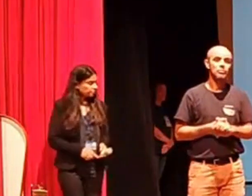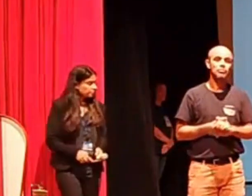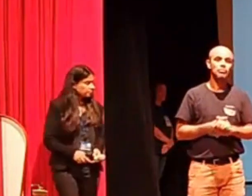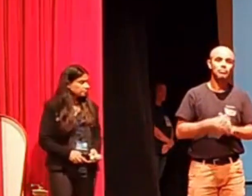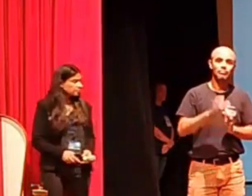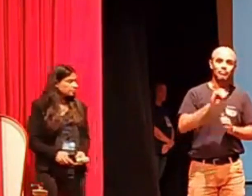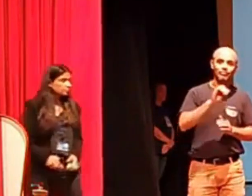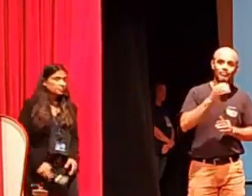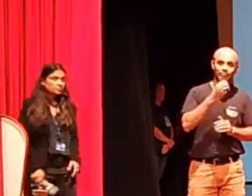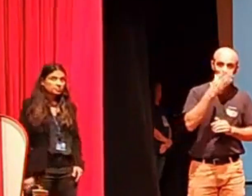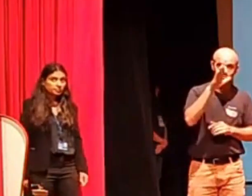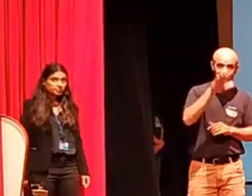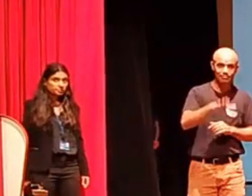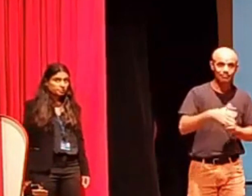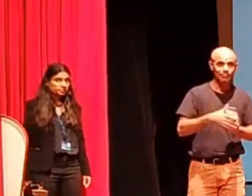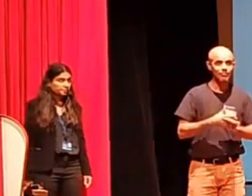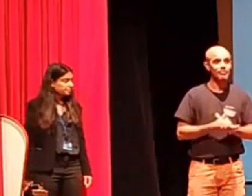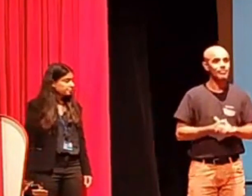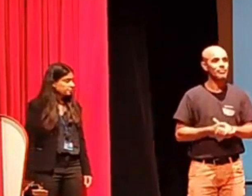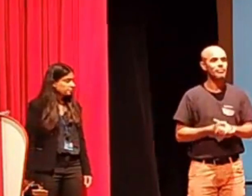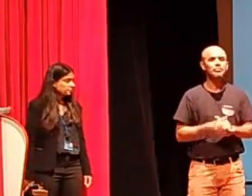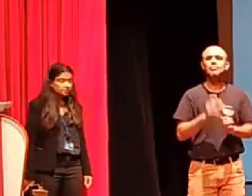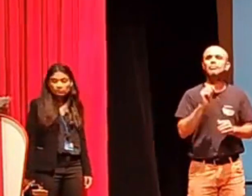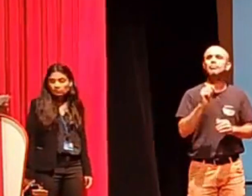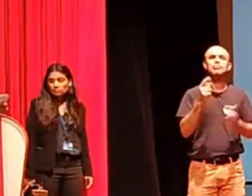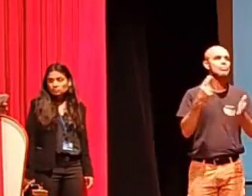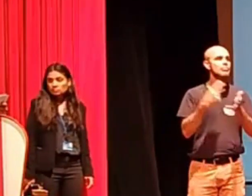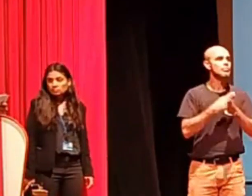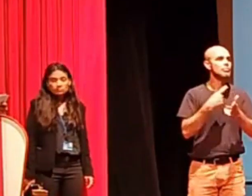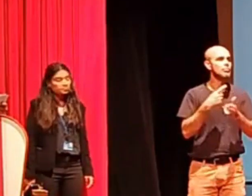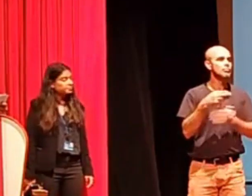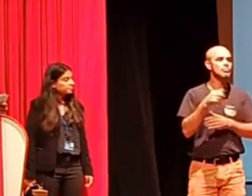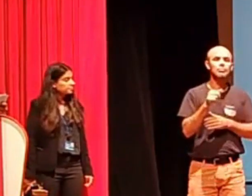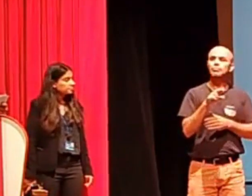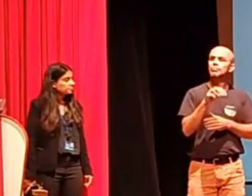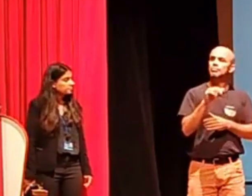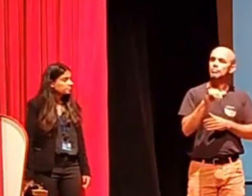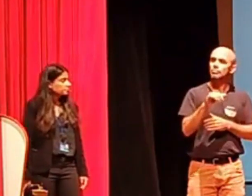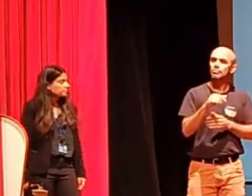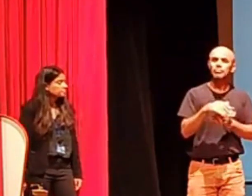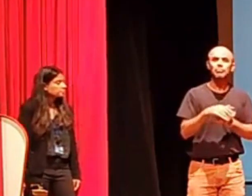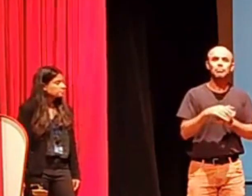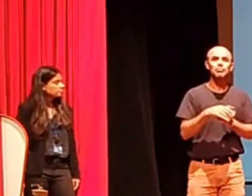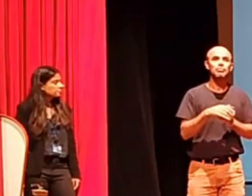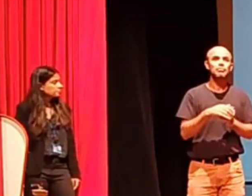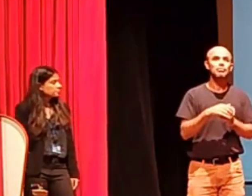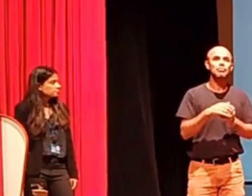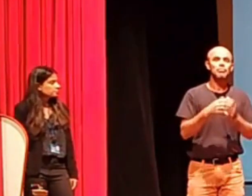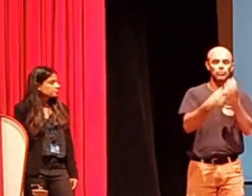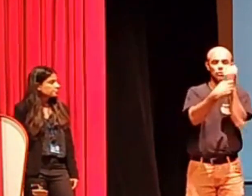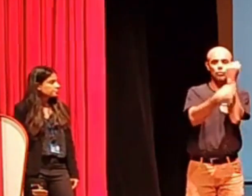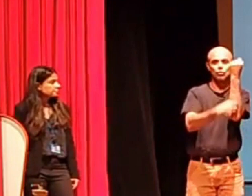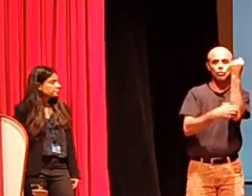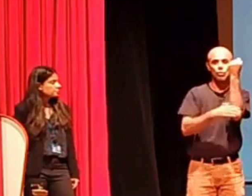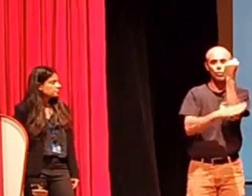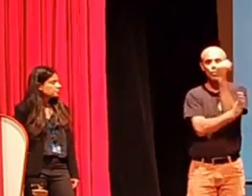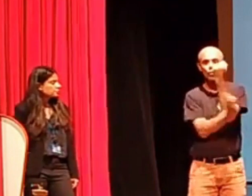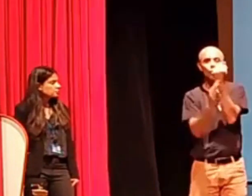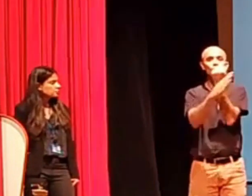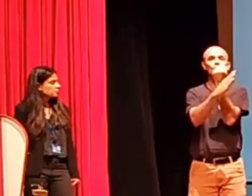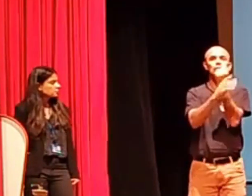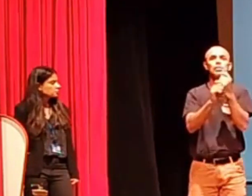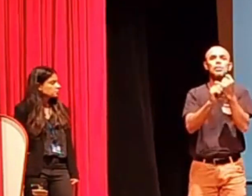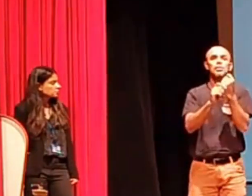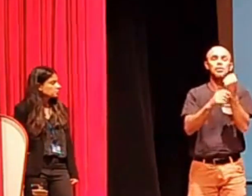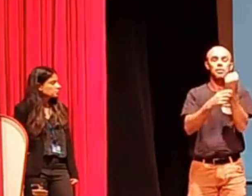Oi, boa tarde. Quem fez? Marli. Ali, desvio de coluna é quando